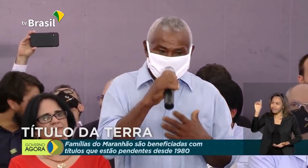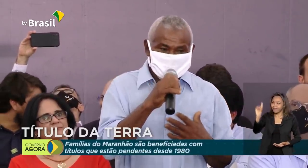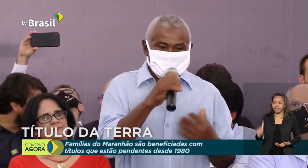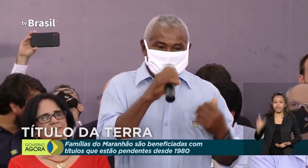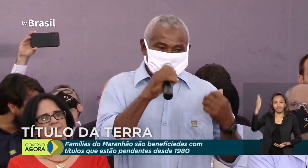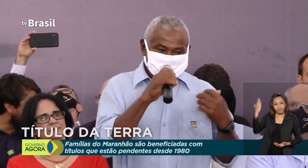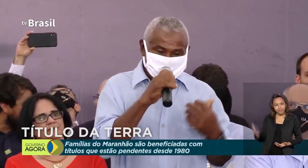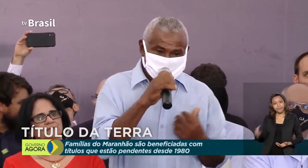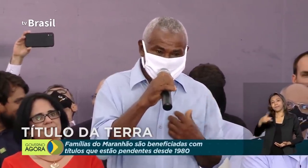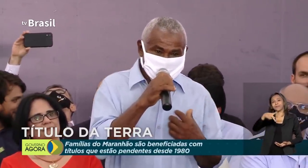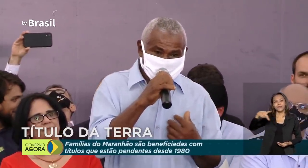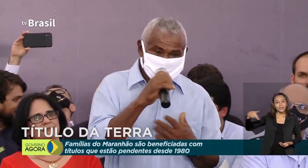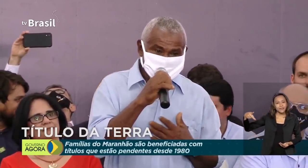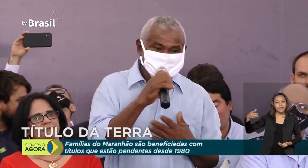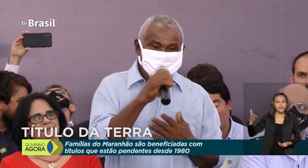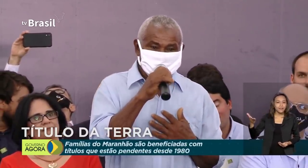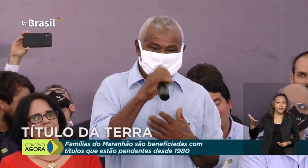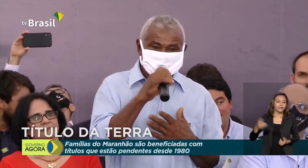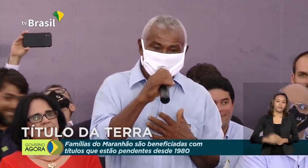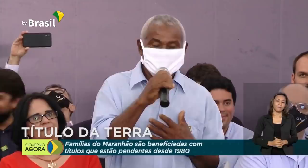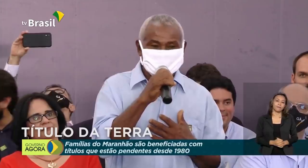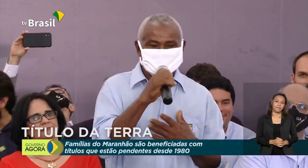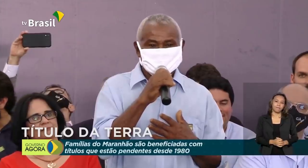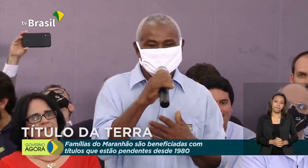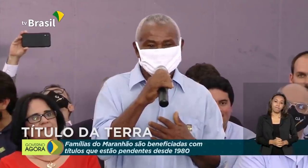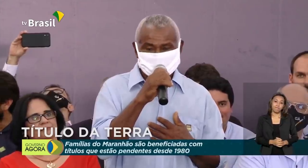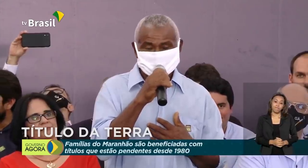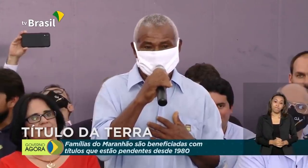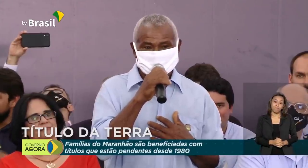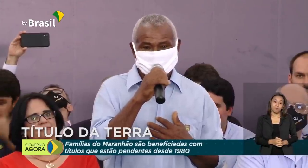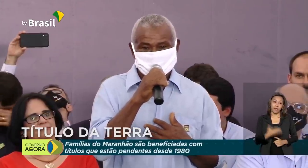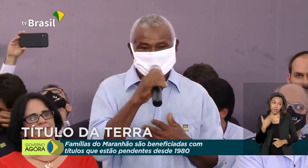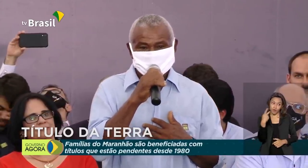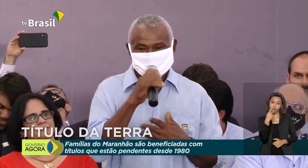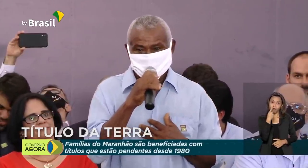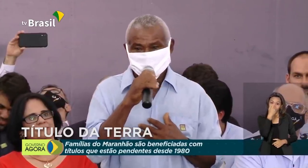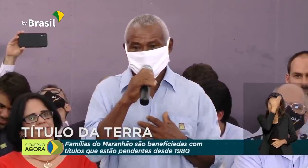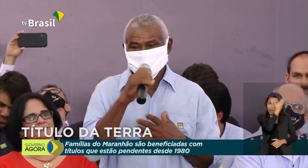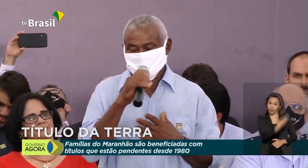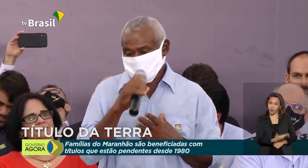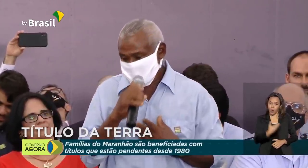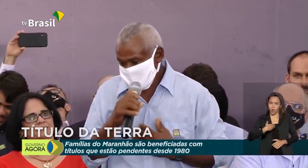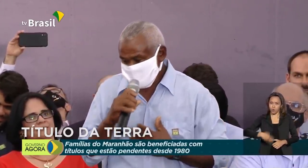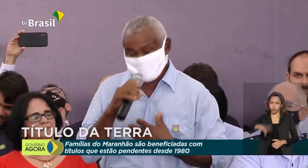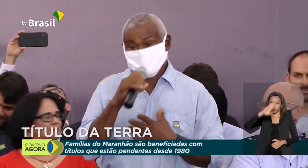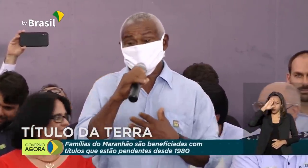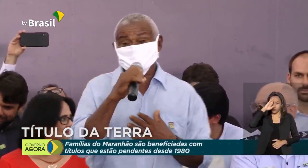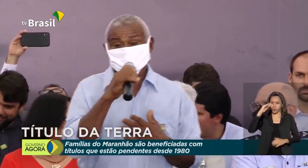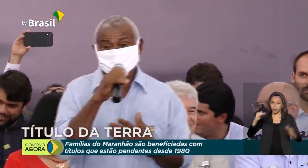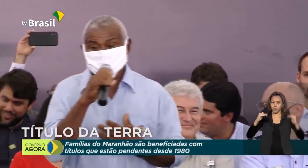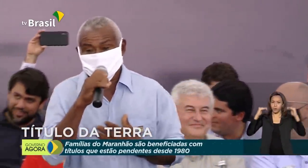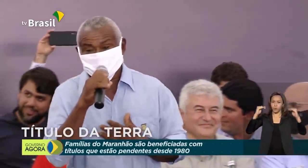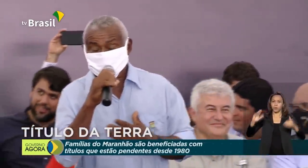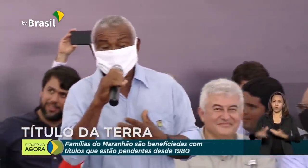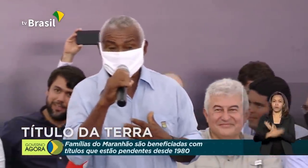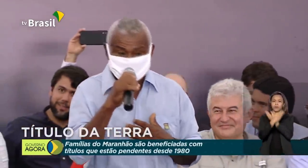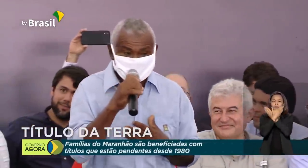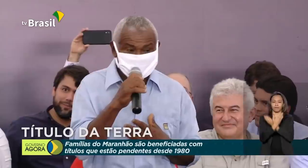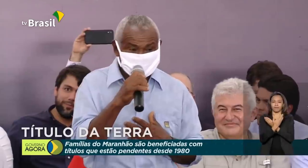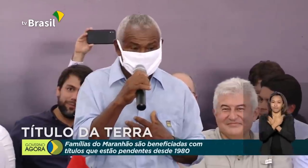e seu comandante da aeronáutica. Então, para mim, eu agradeço